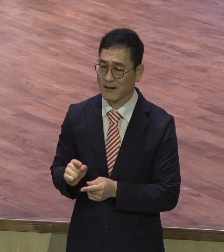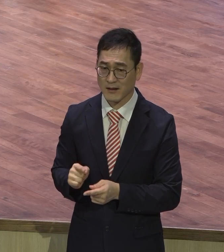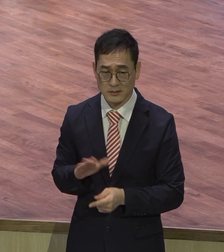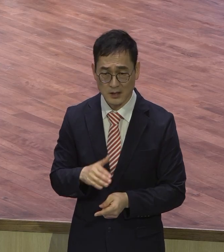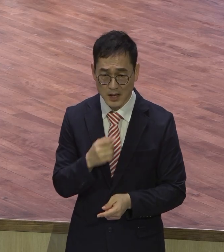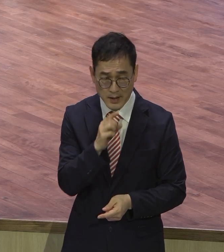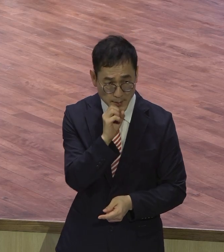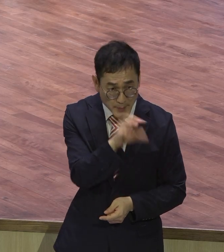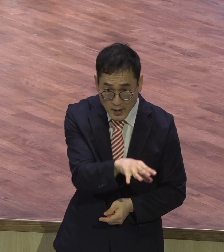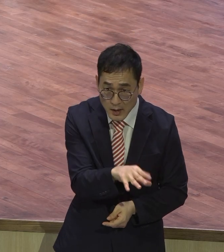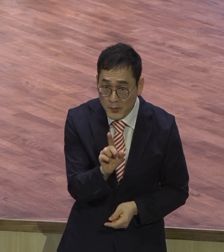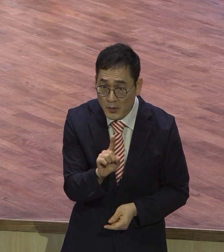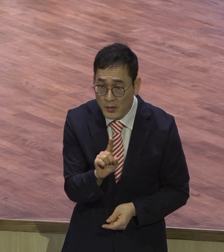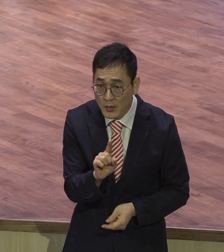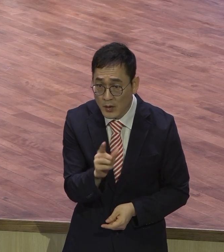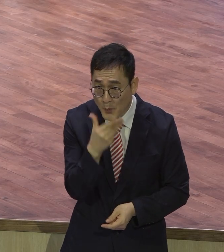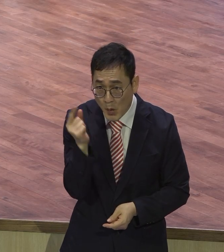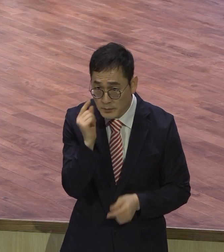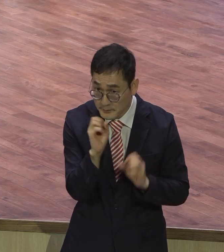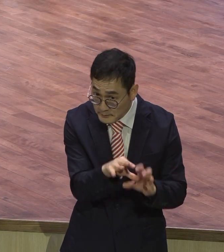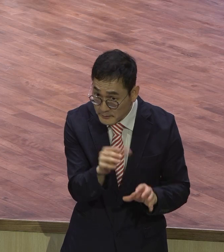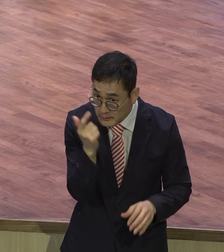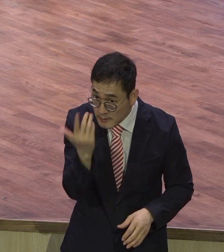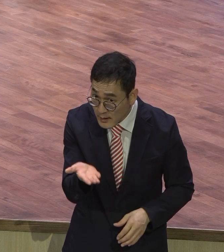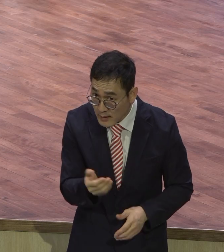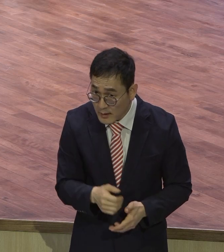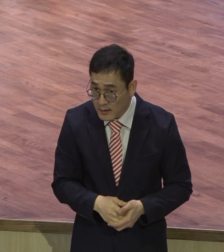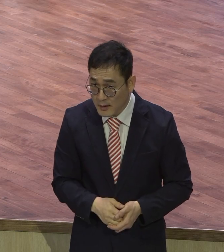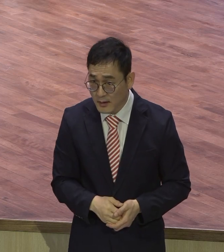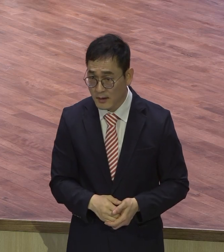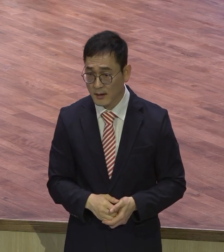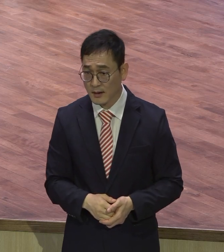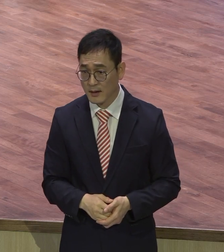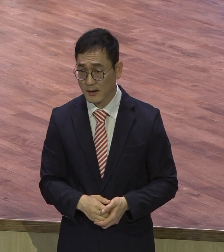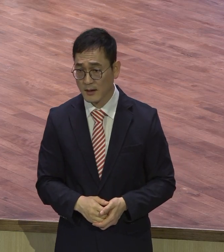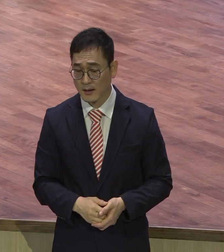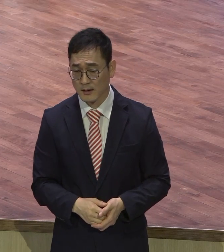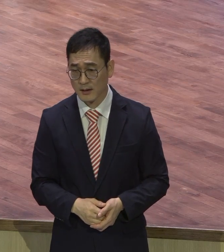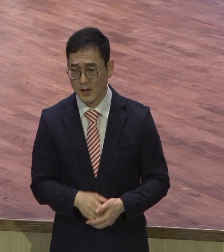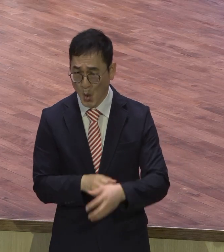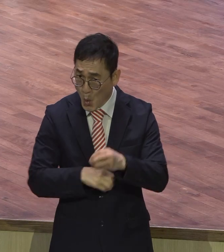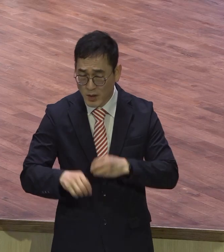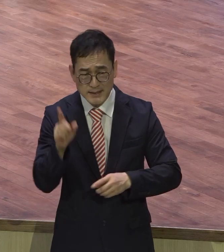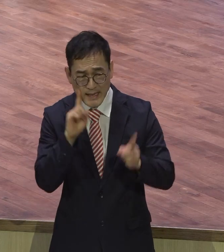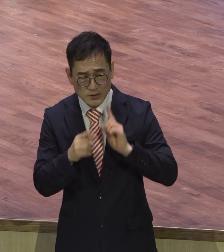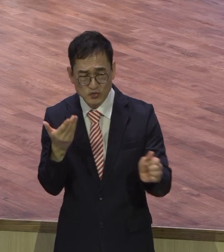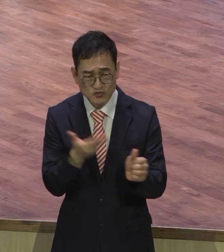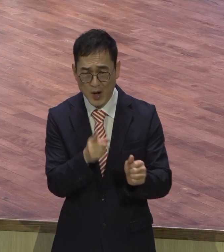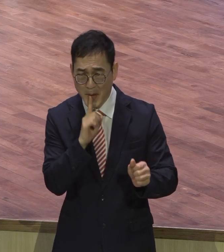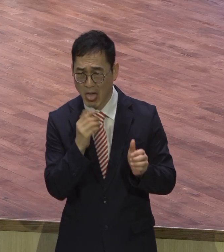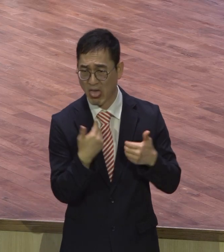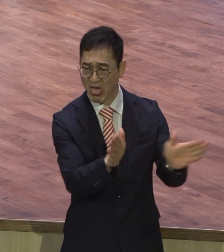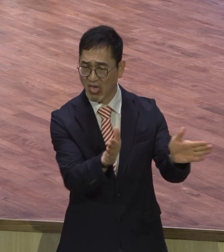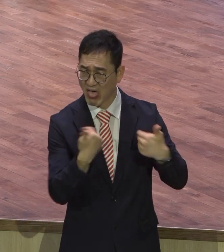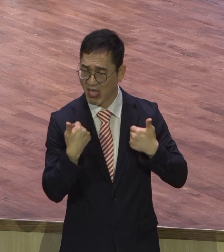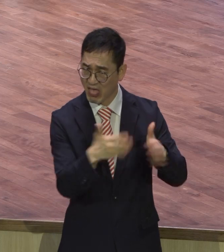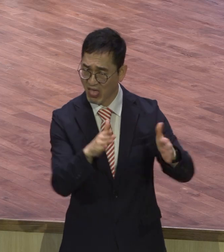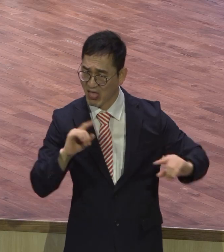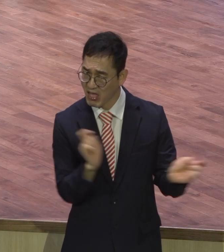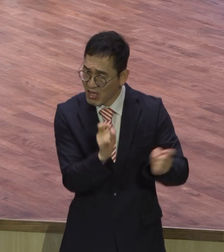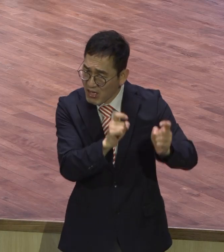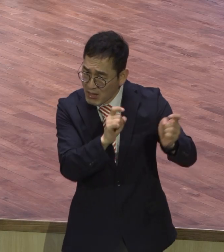했는지 그들과 도리어 육신의 유익을 위해서 도리어 상처되고 상처받고 싸움만 한 거 아닌지